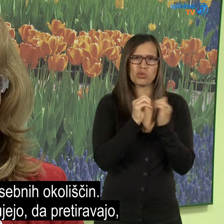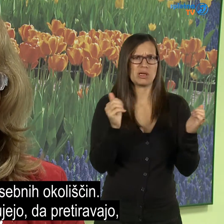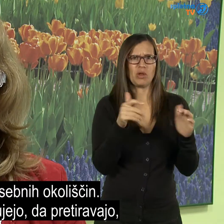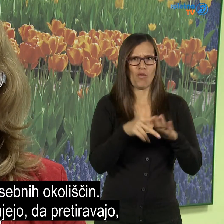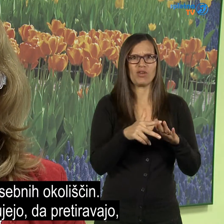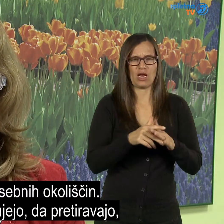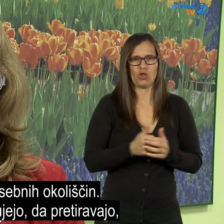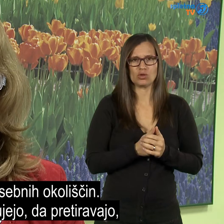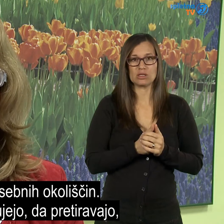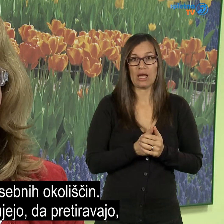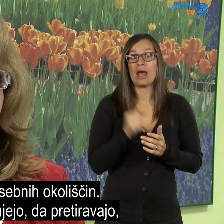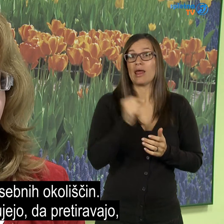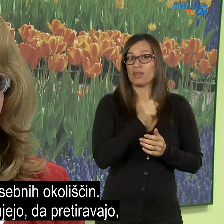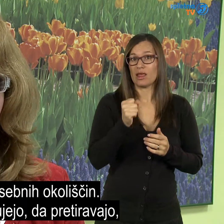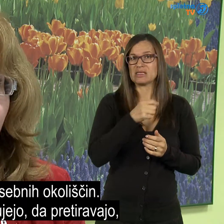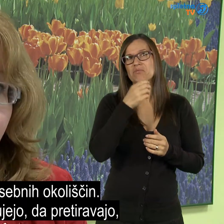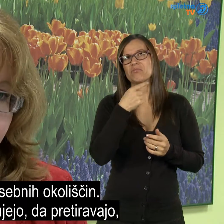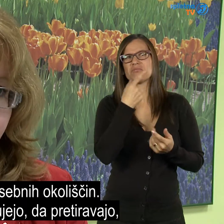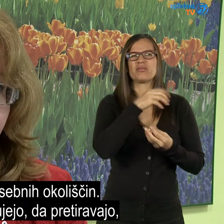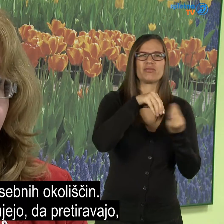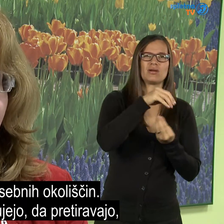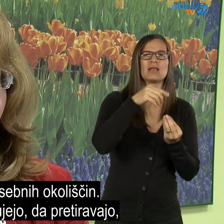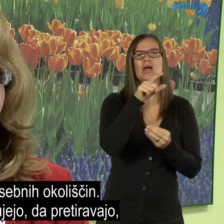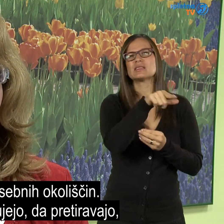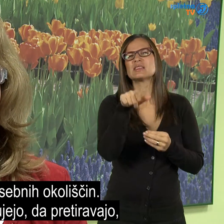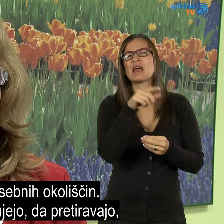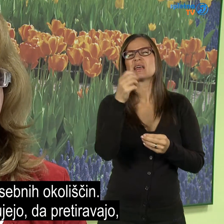okoliščin, da se izmišljujejo,